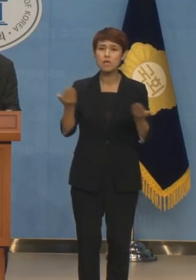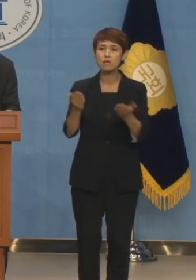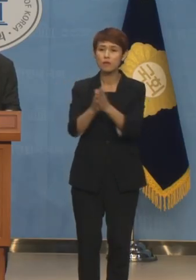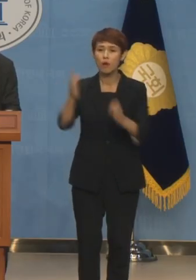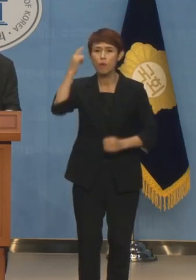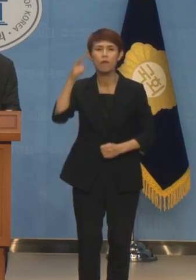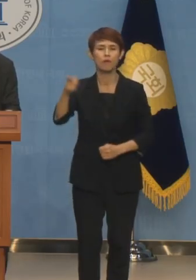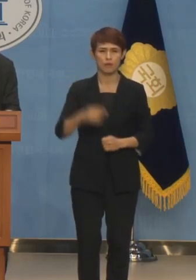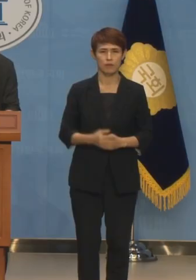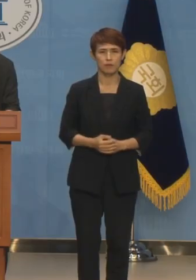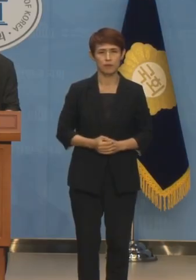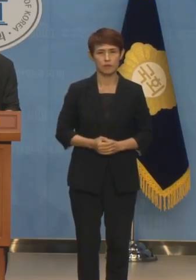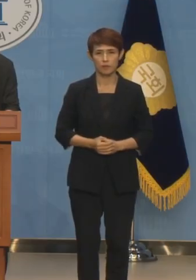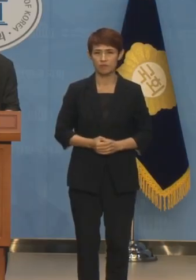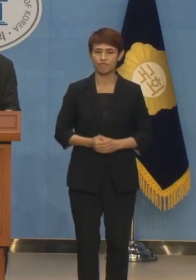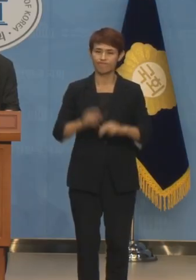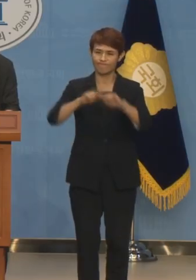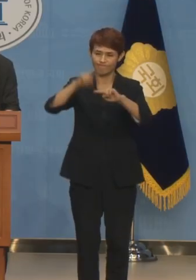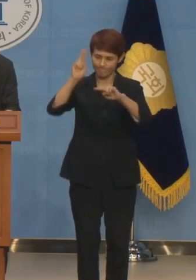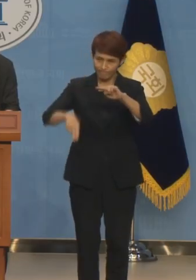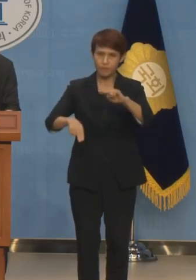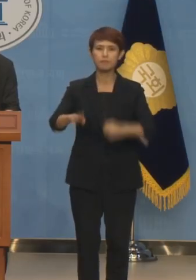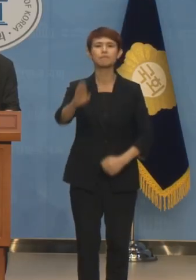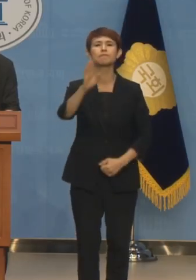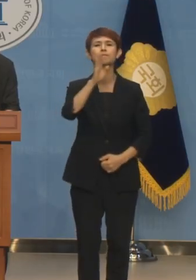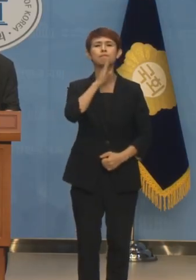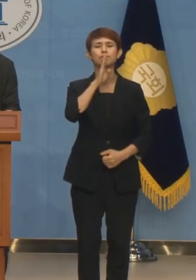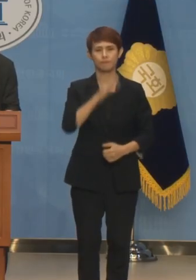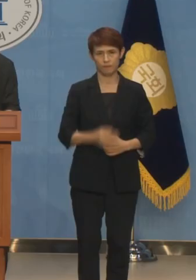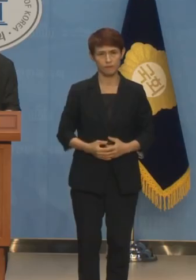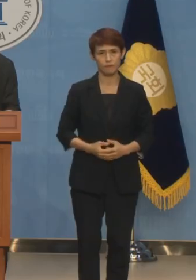것입니까? 즉각 사퇴함이 마땅합니다.